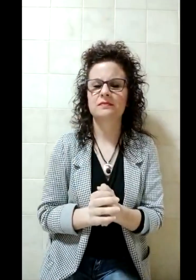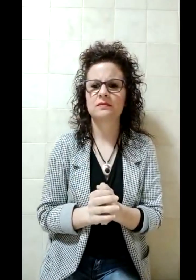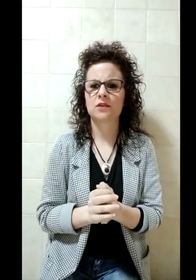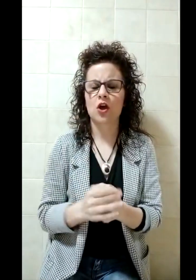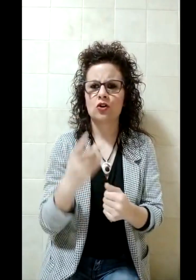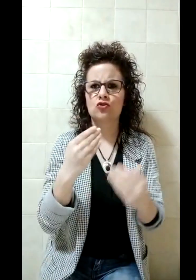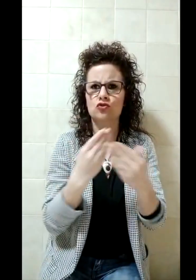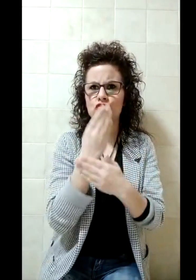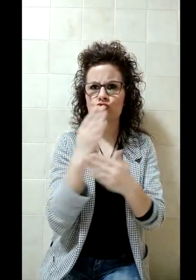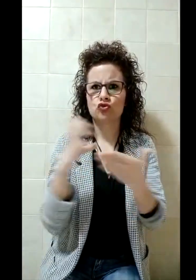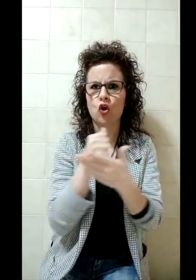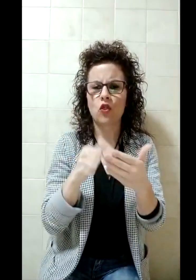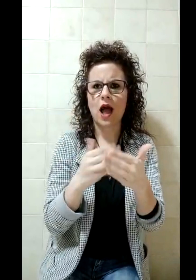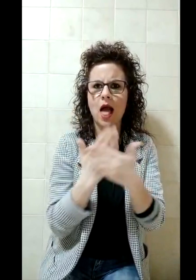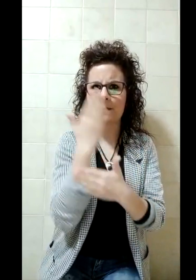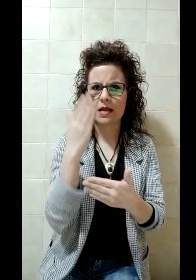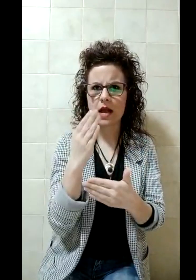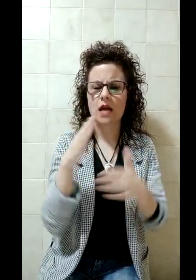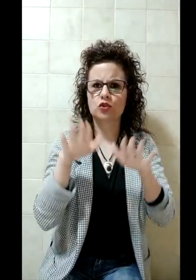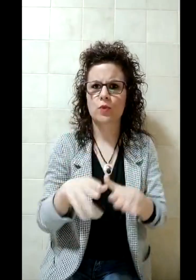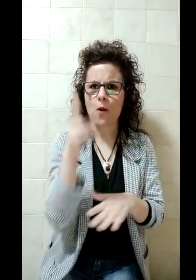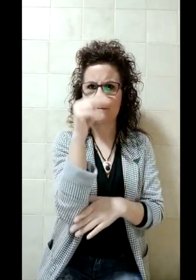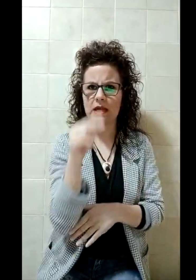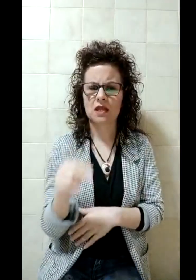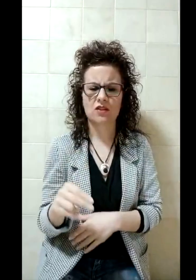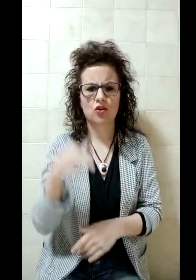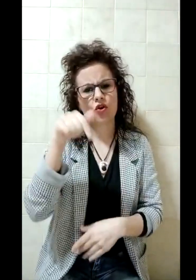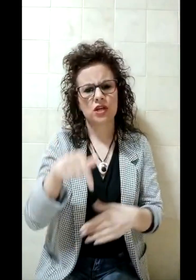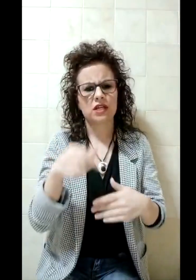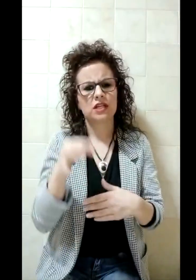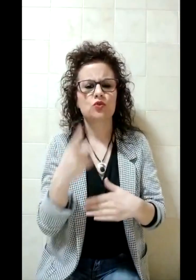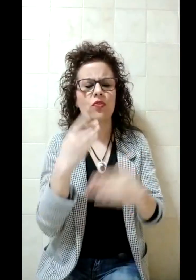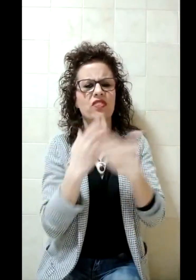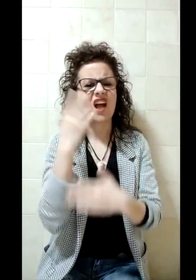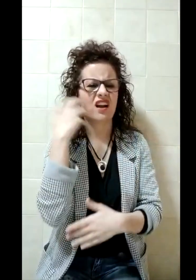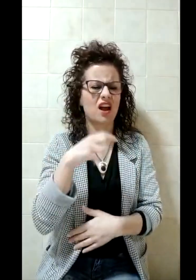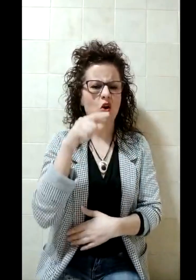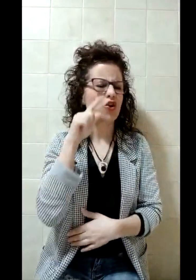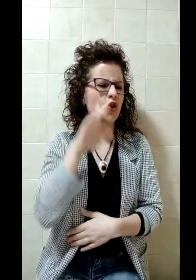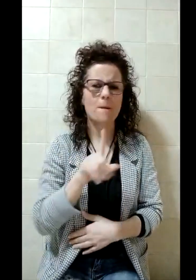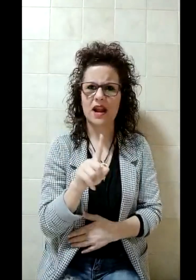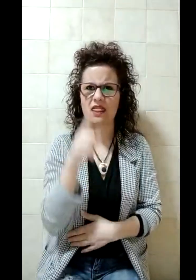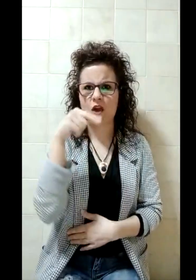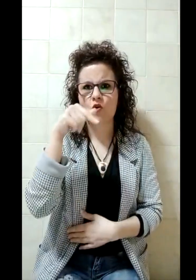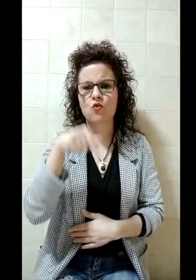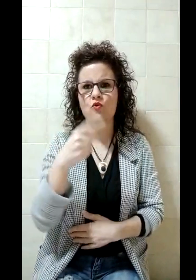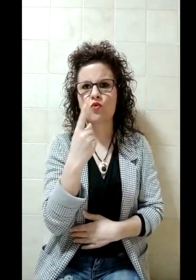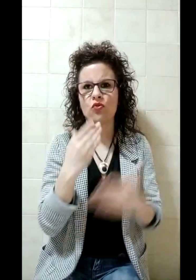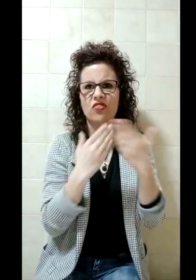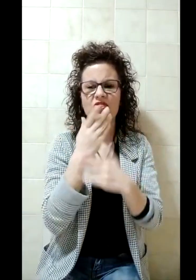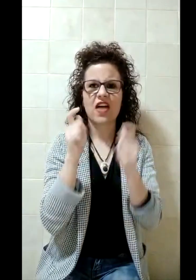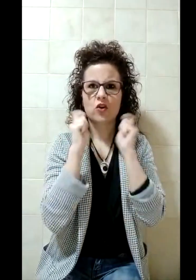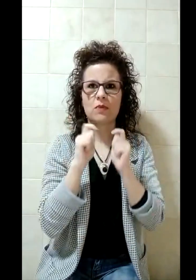Estuvieron pintando toda la mañana. «¡Qué día tan extraño!», dijo Mark. «No parece un día de cumpleaños. No es nada